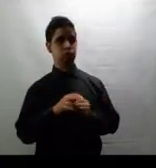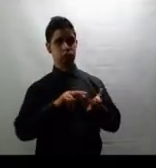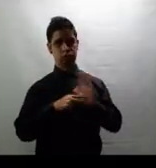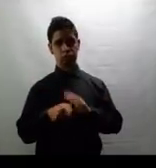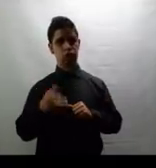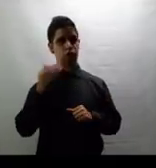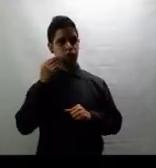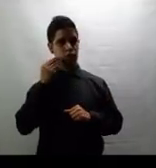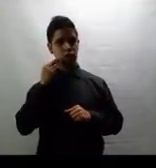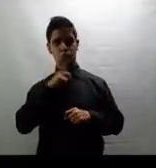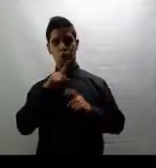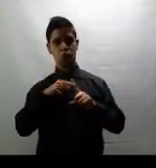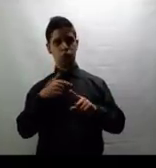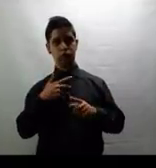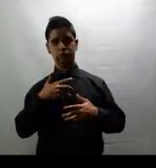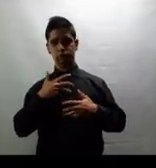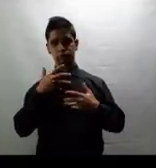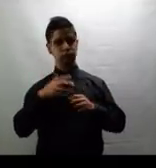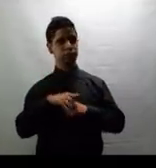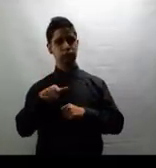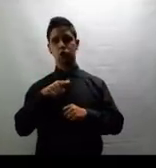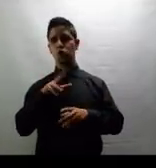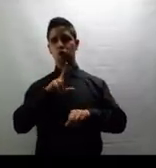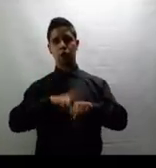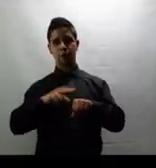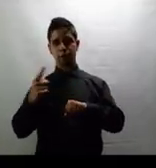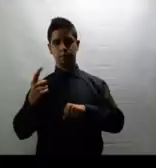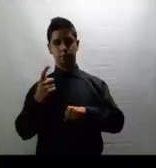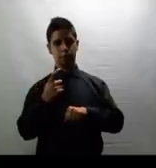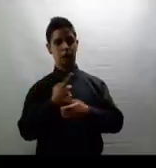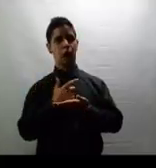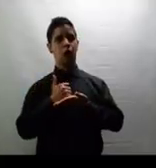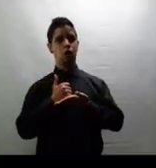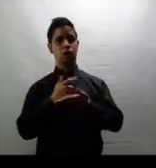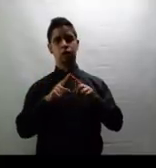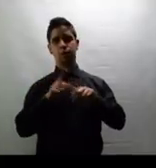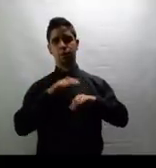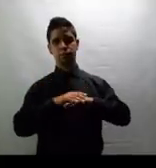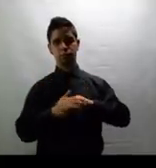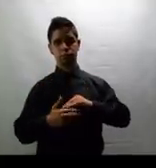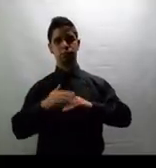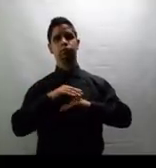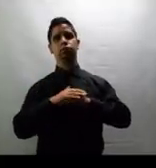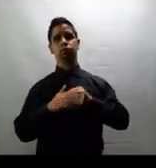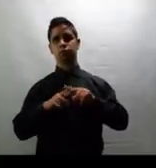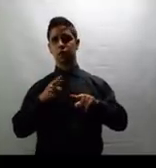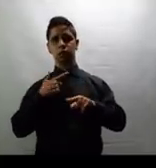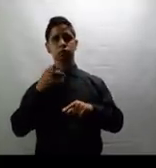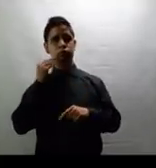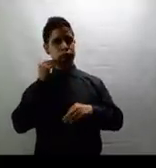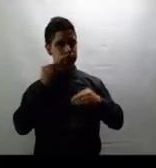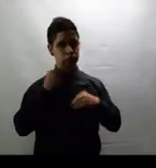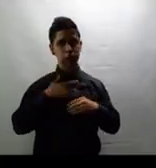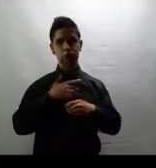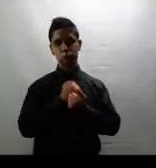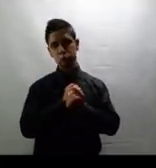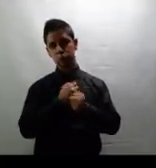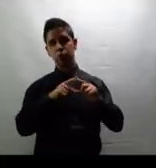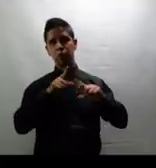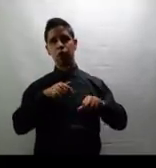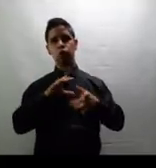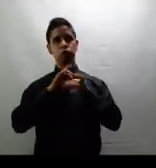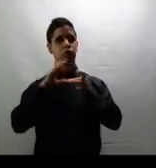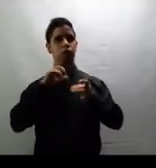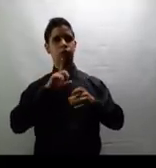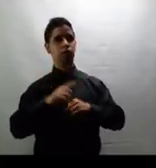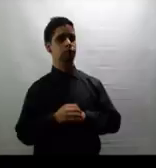que yo hago cosas y el mismo llegan a buscar si hay que decir la mitad este cariñito para que tú te desconectes